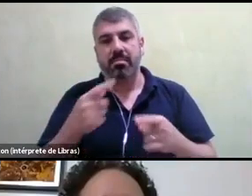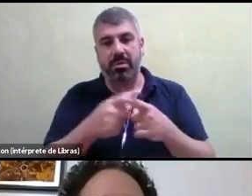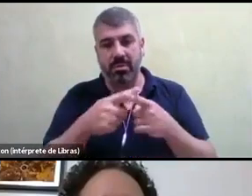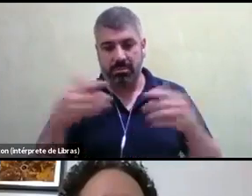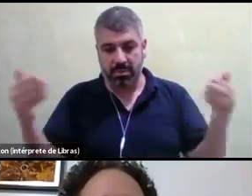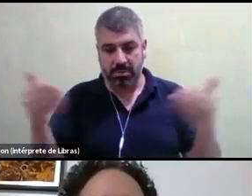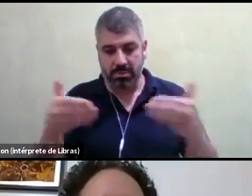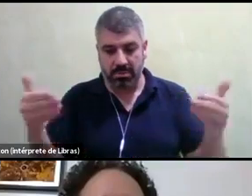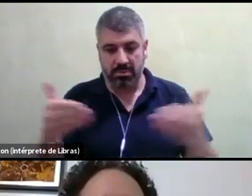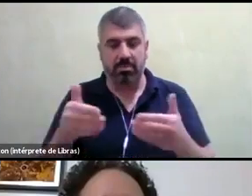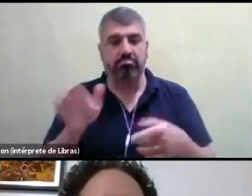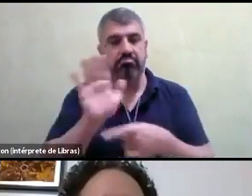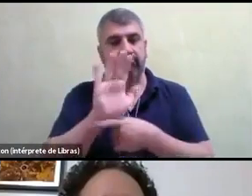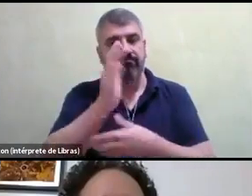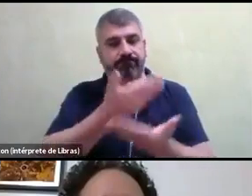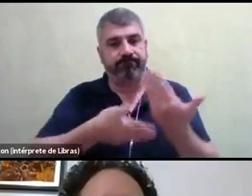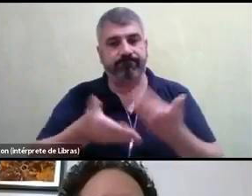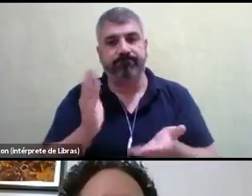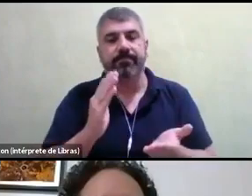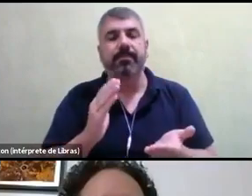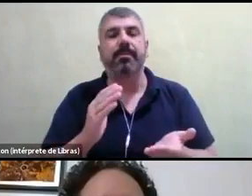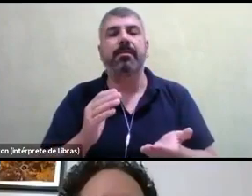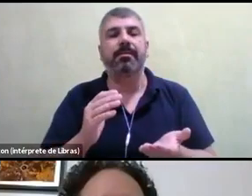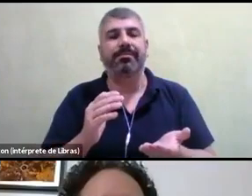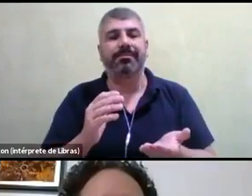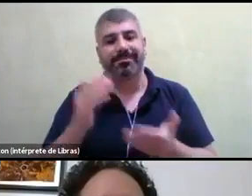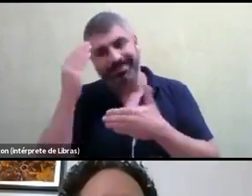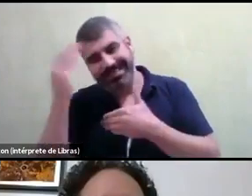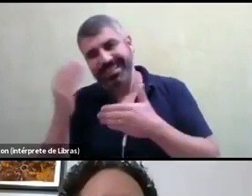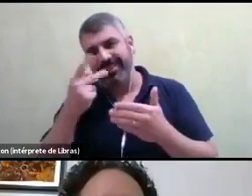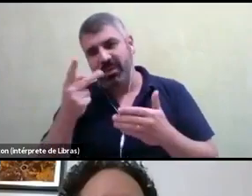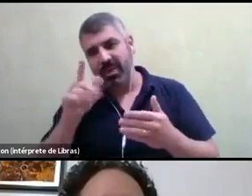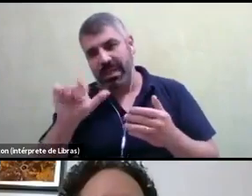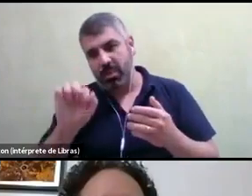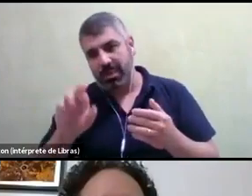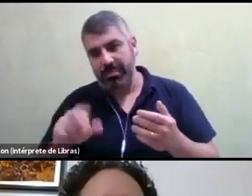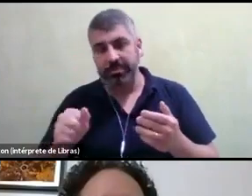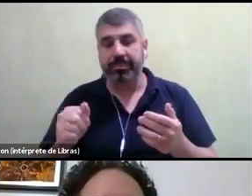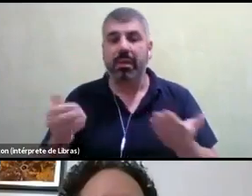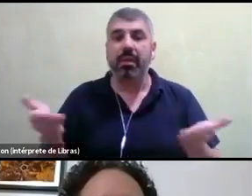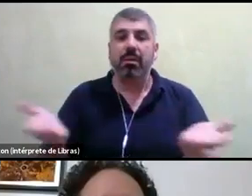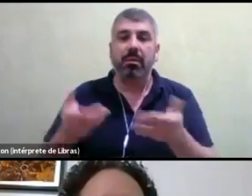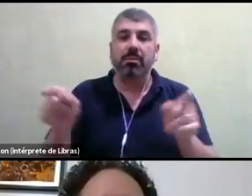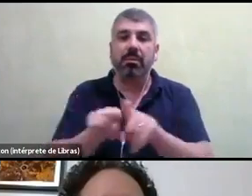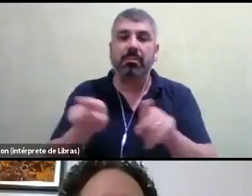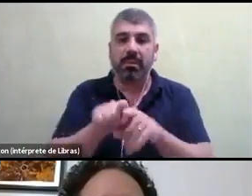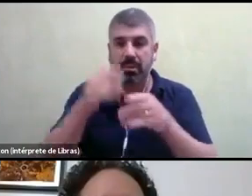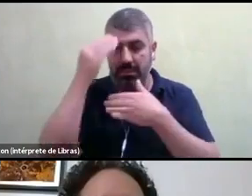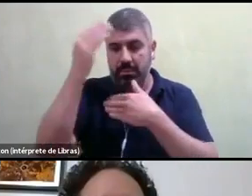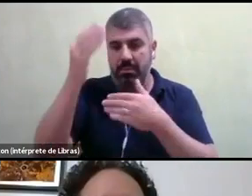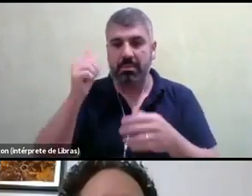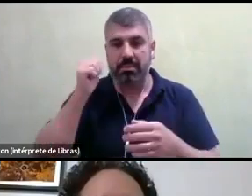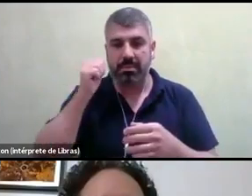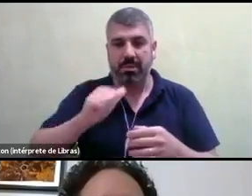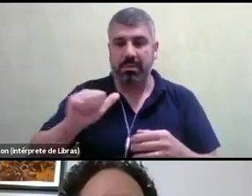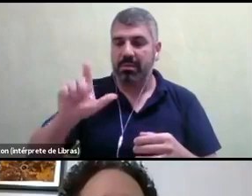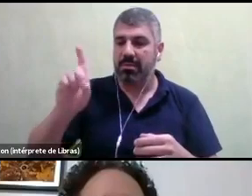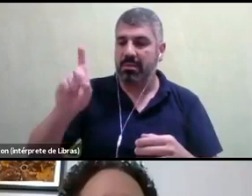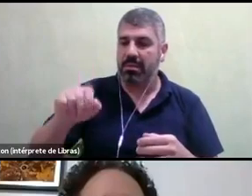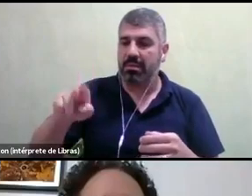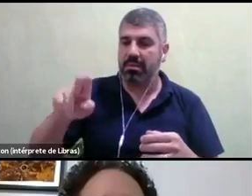sua contribuição. Obrigada. Agora eu gostaria também de agradecer a presença da Daniela